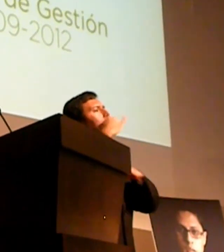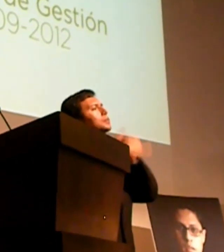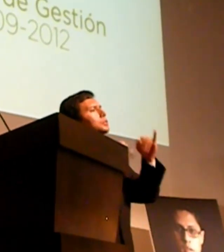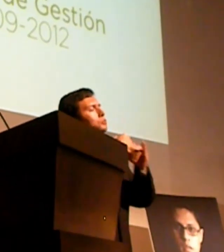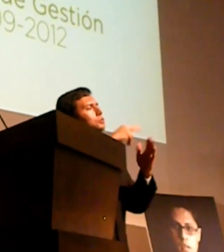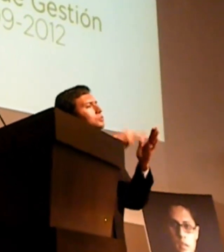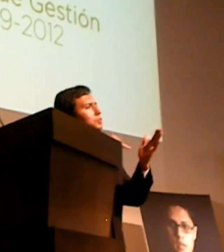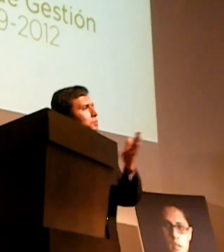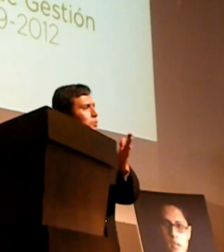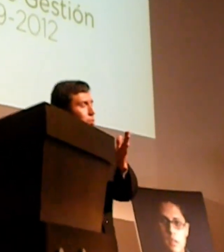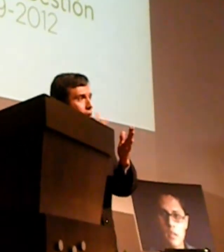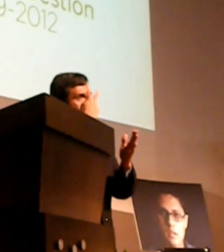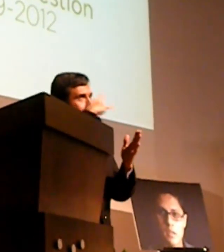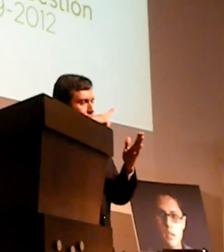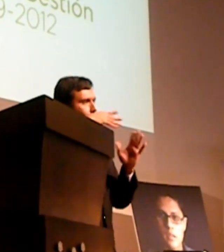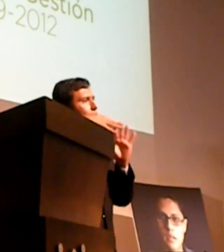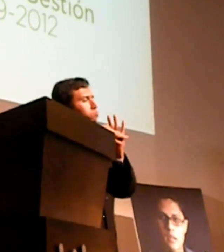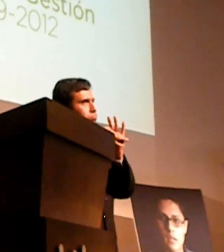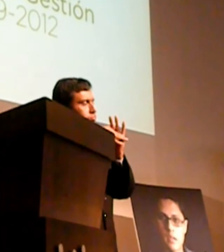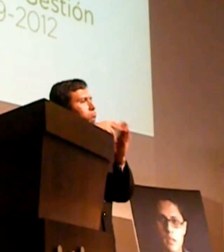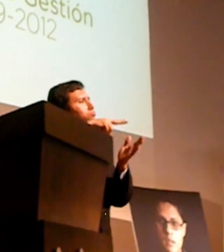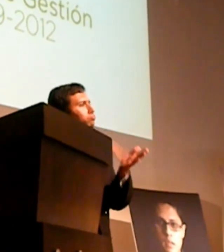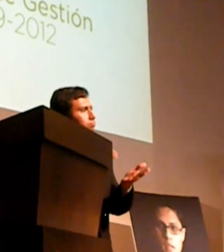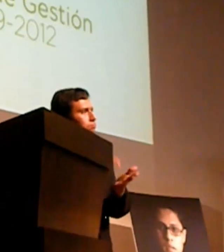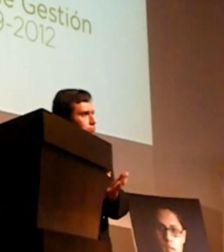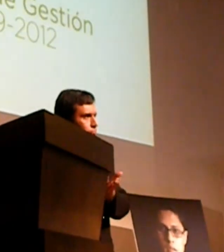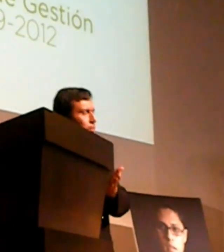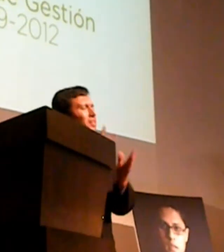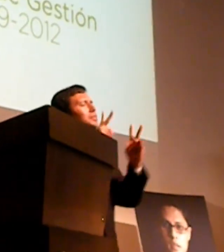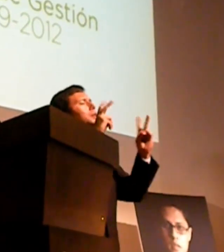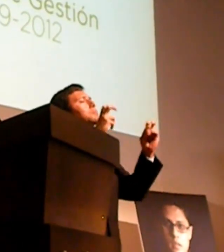internacionales ratificados por México en materia de derechos